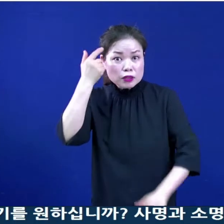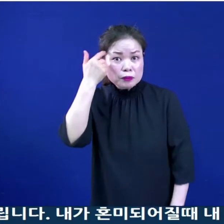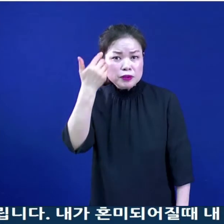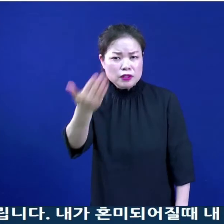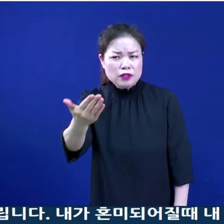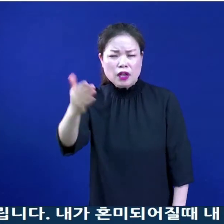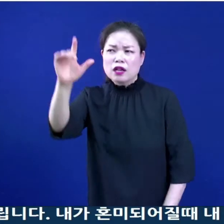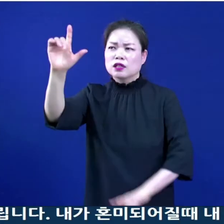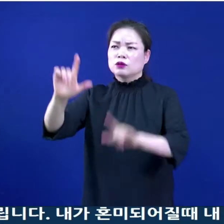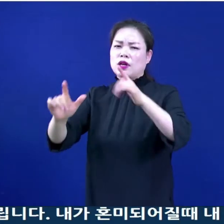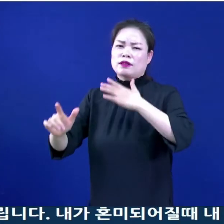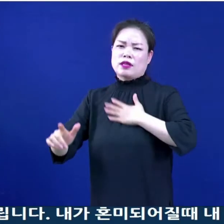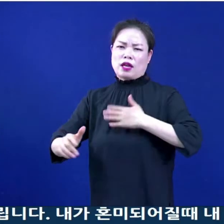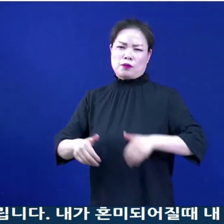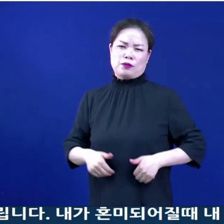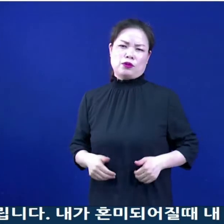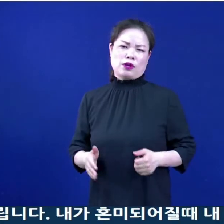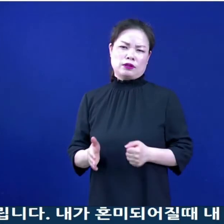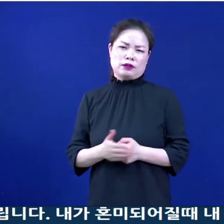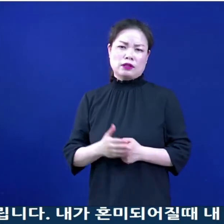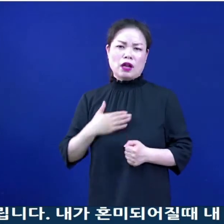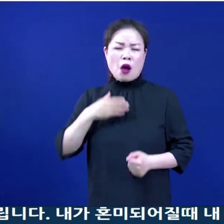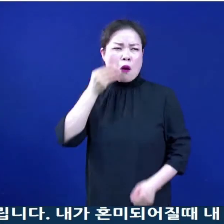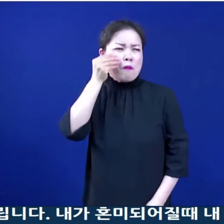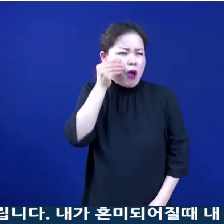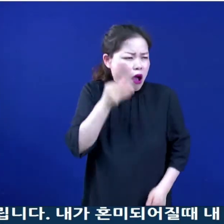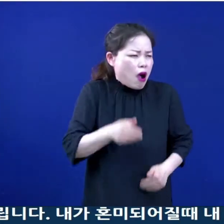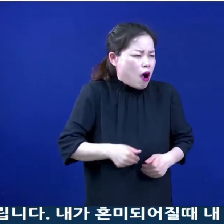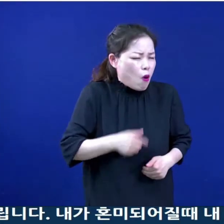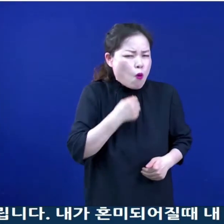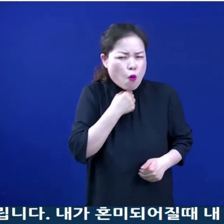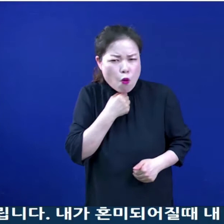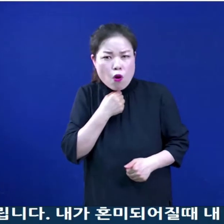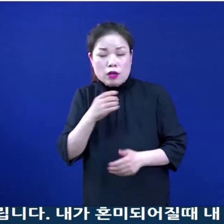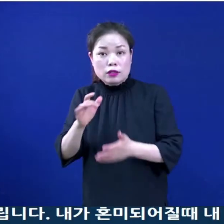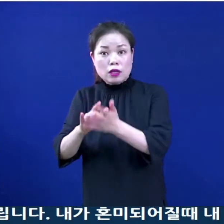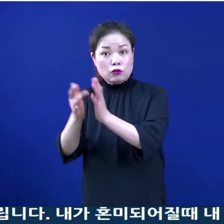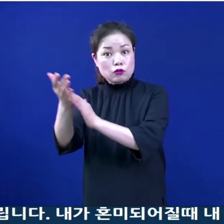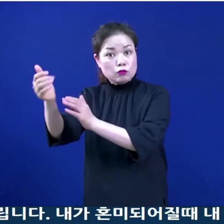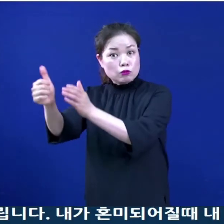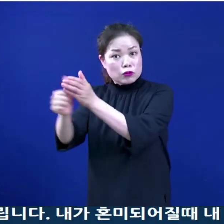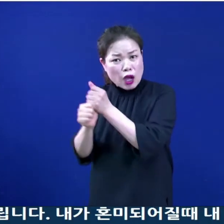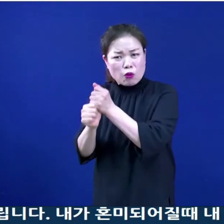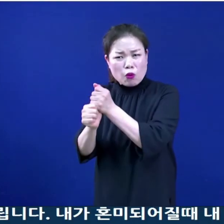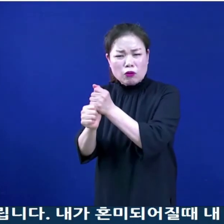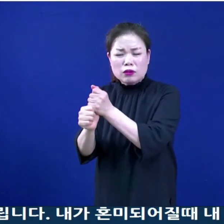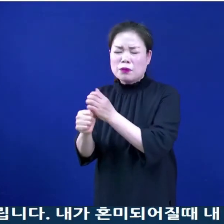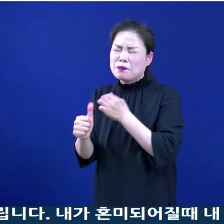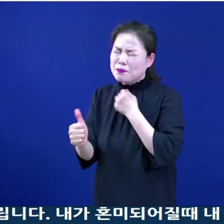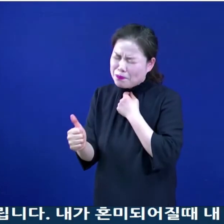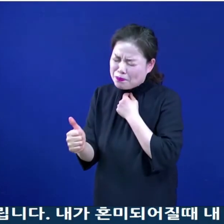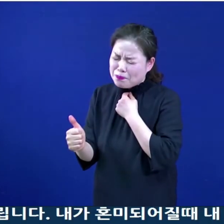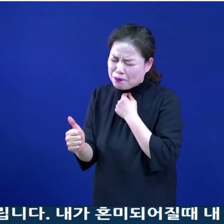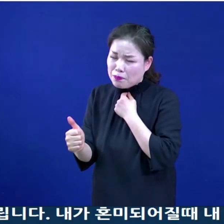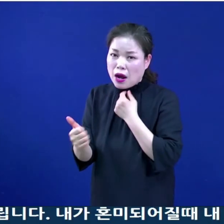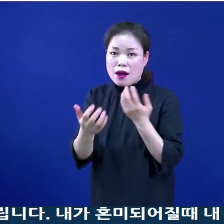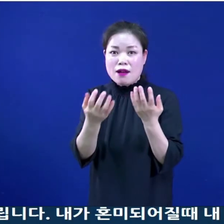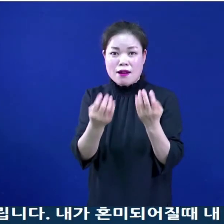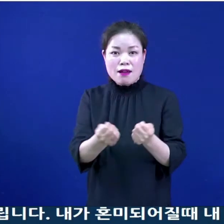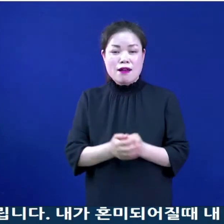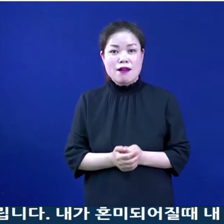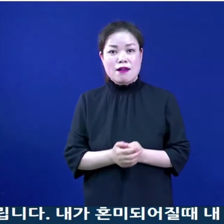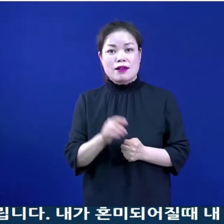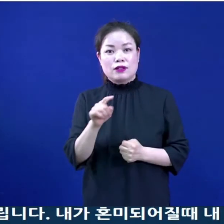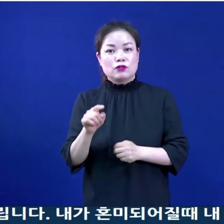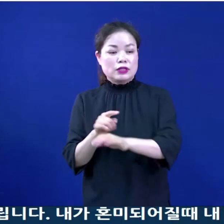보게 되면 내가 필요하니까, 내가 절실하니까 예수님 붙들고, 그거라도 붙들고 있으려는 마음이 많은 것 같습니다.